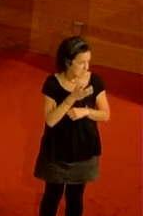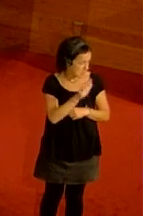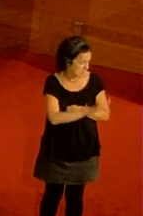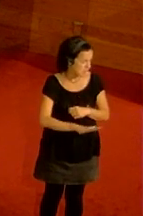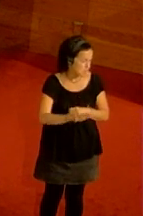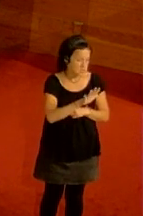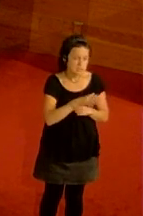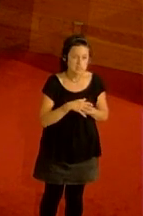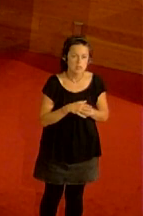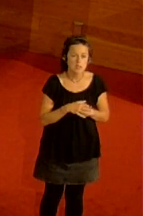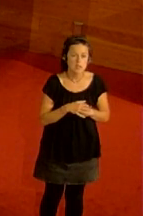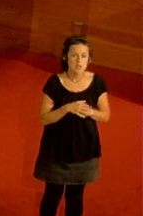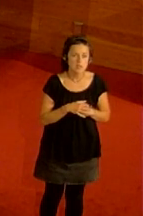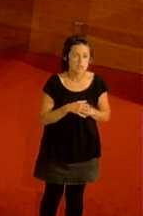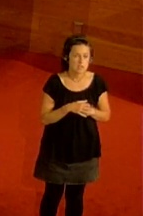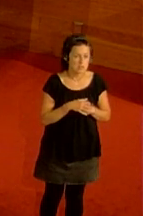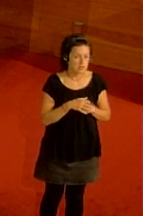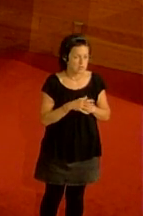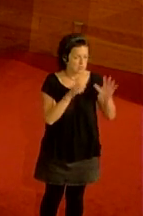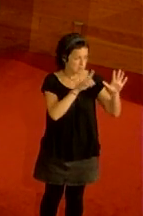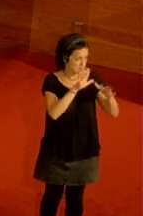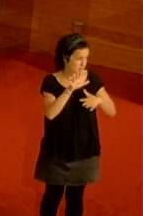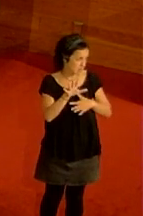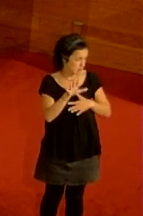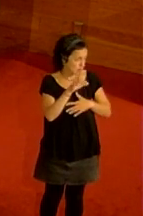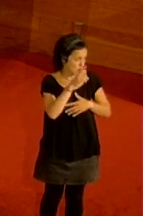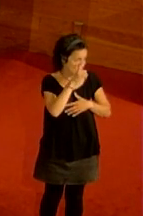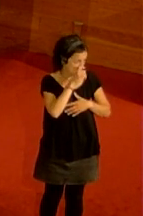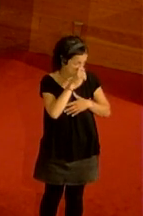inguru Ur identit kis